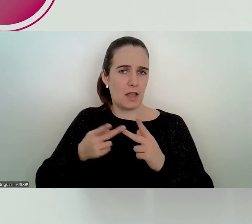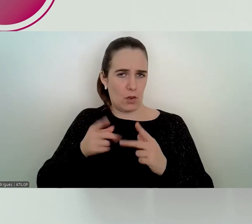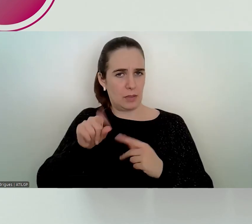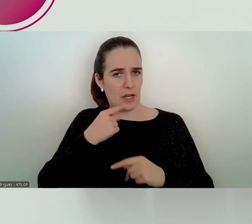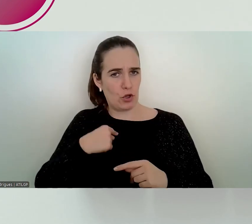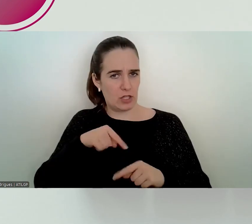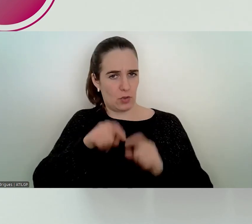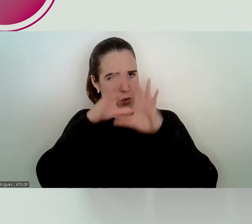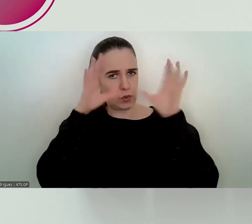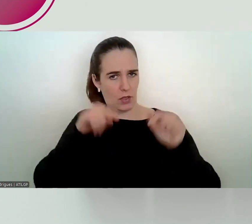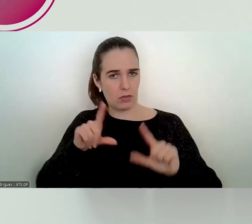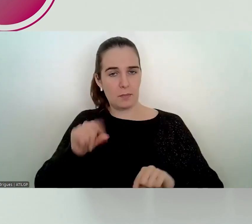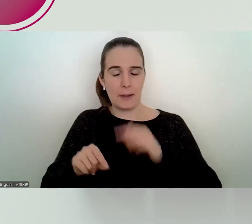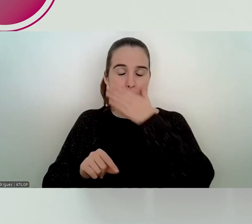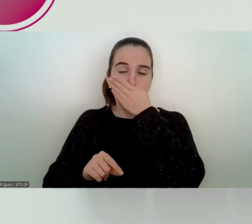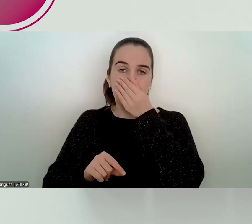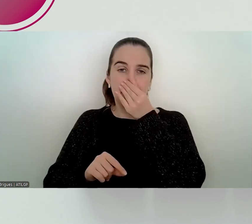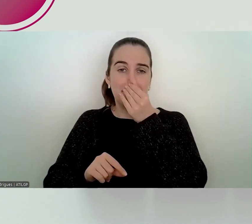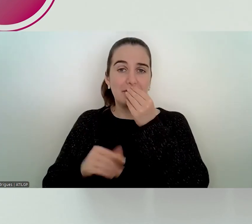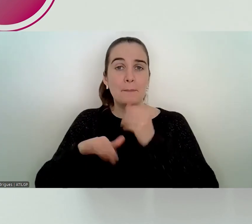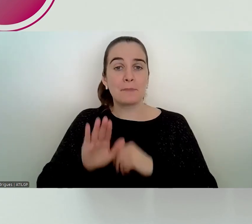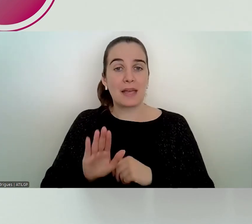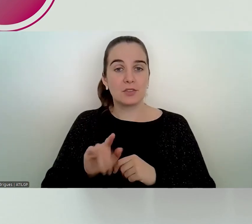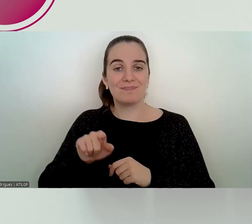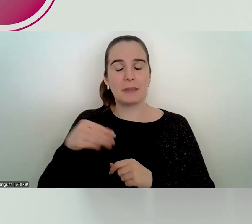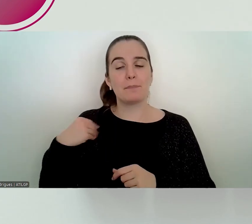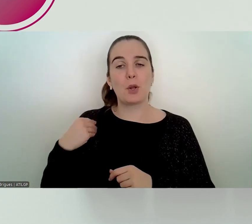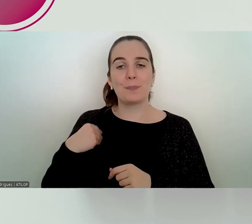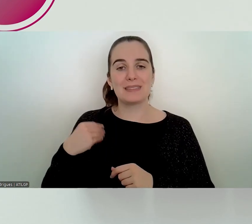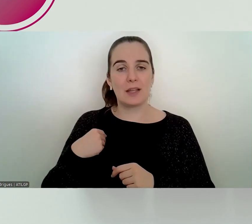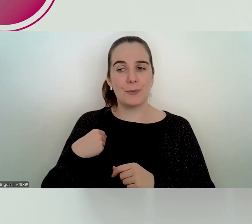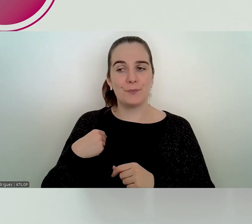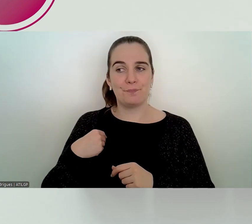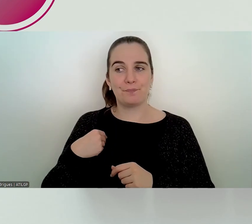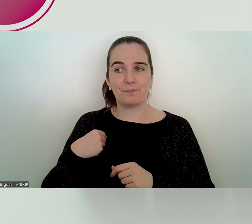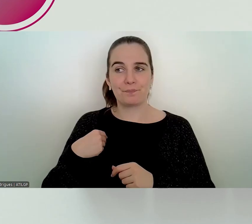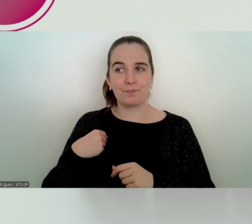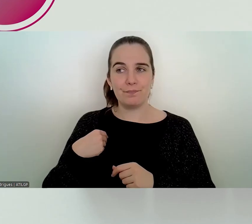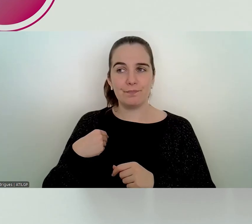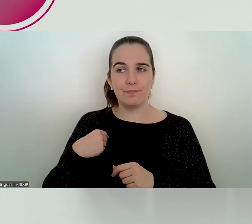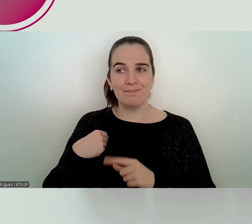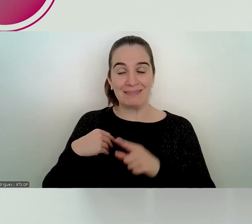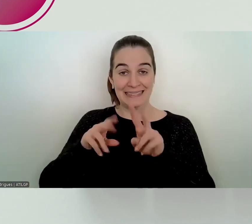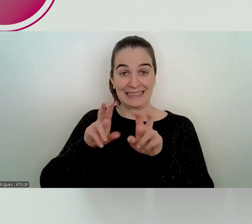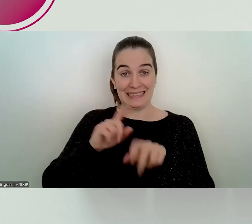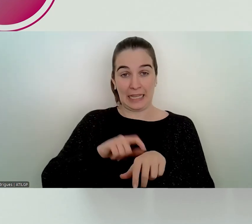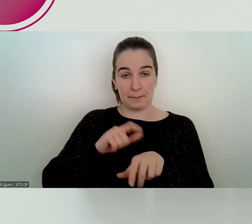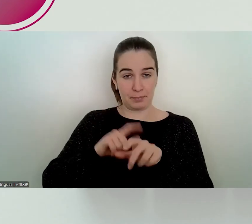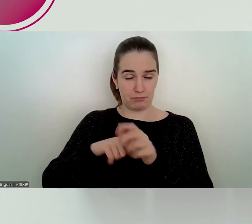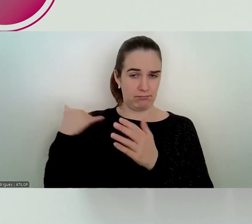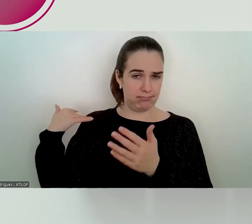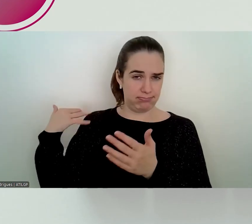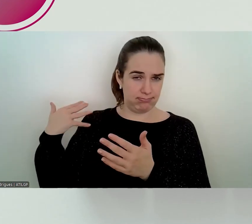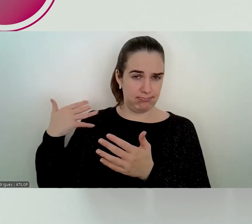também trouxe essa conclusão, mas esta preocupação de, apesar deste tempo todo, nós continuamos de